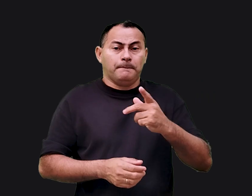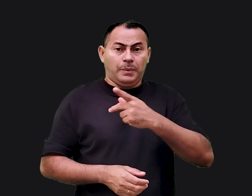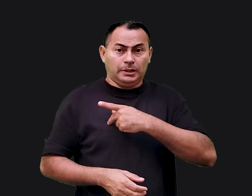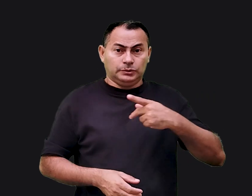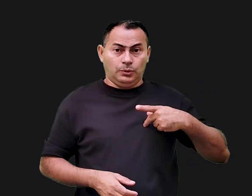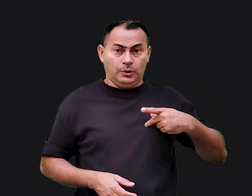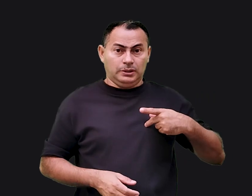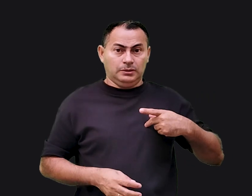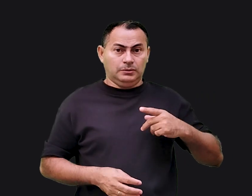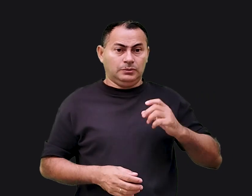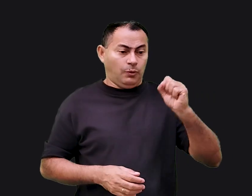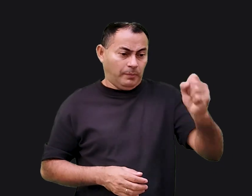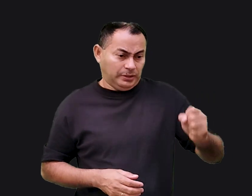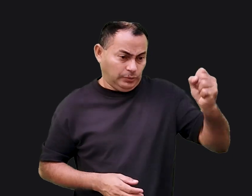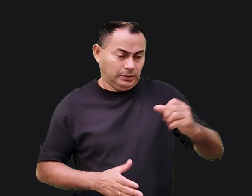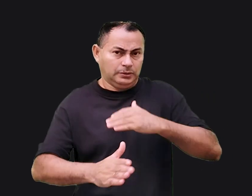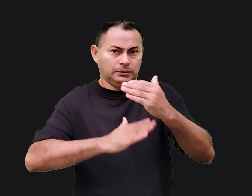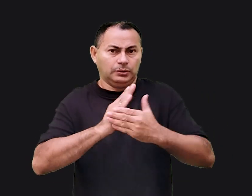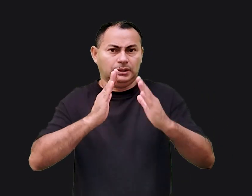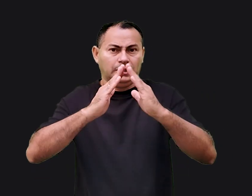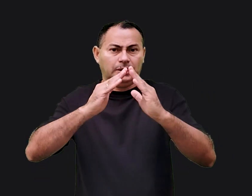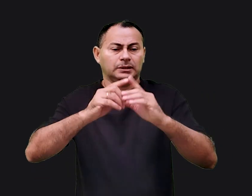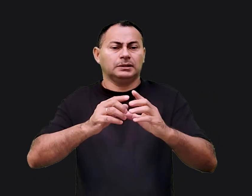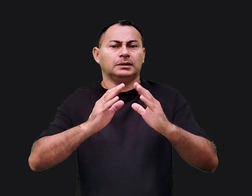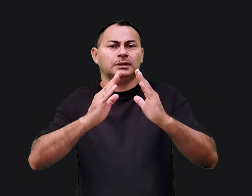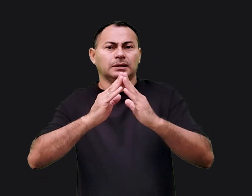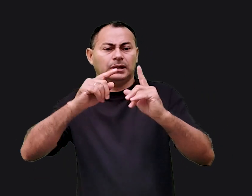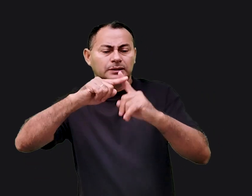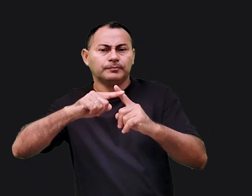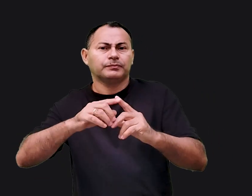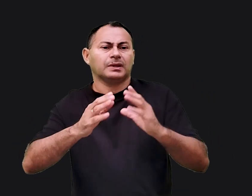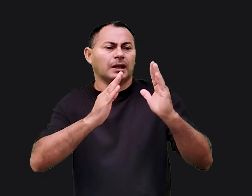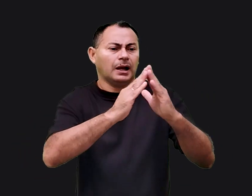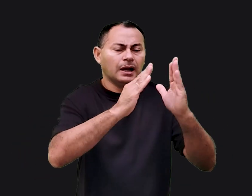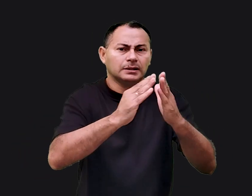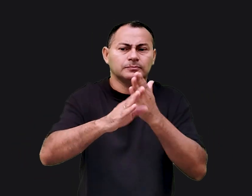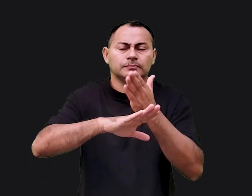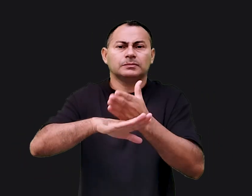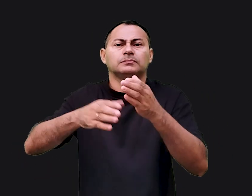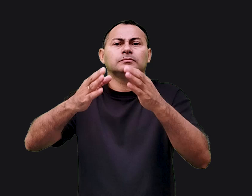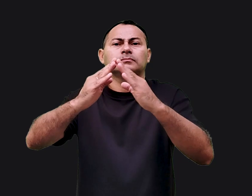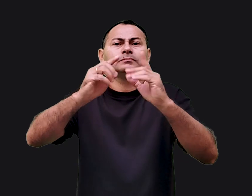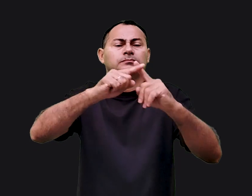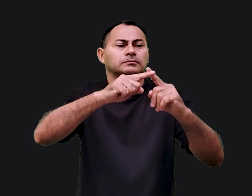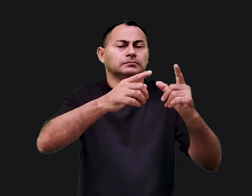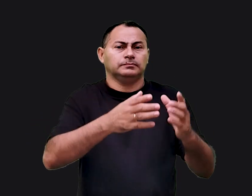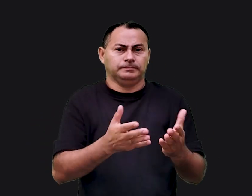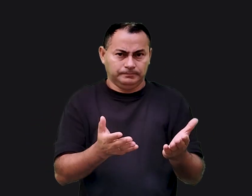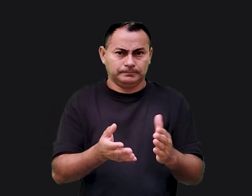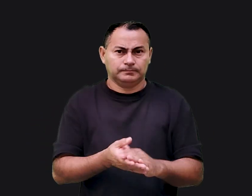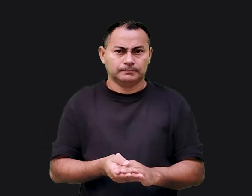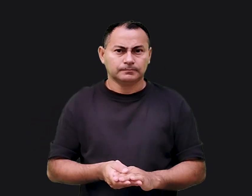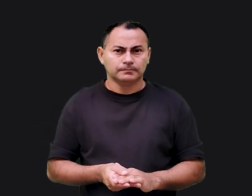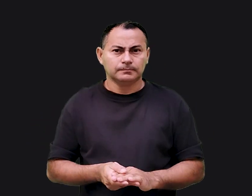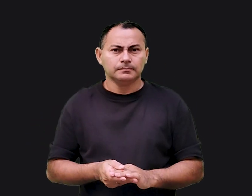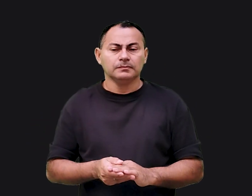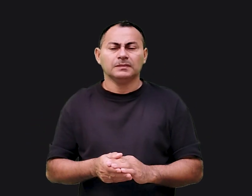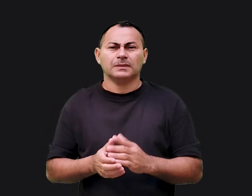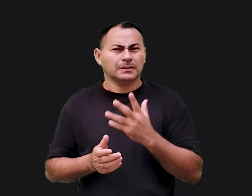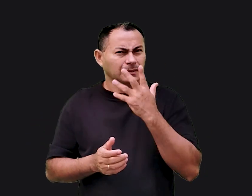pastores de Todas aquelas igrejas nas casas nos lares de Todas aquelas células vamos dizer assim aparentemente